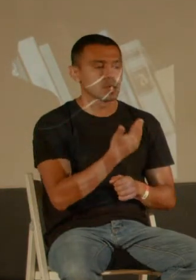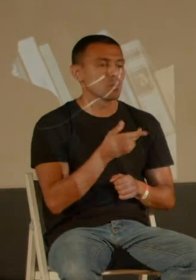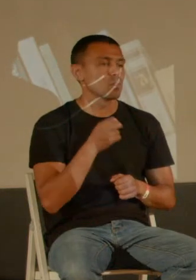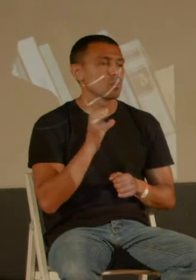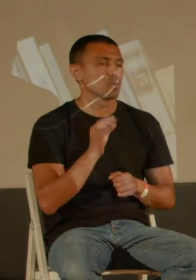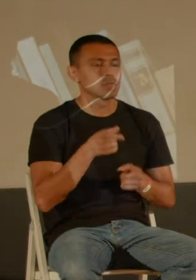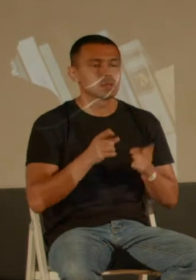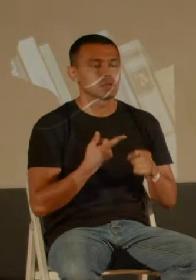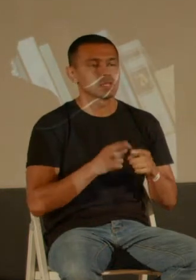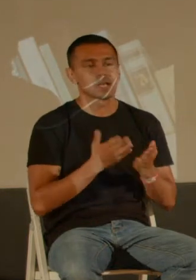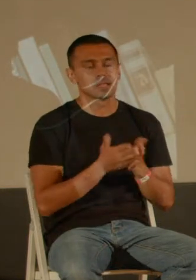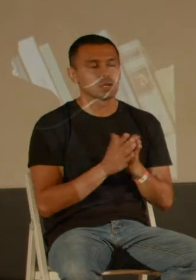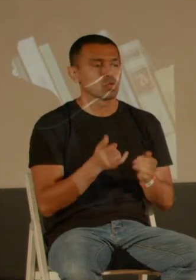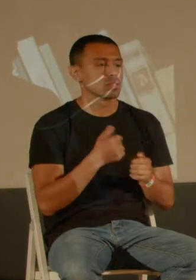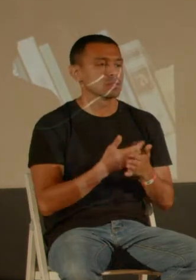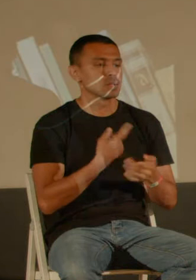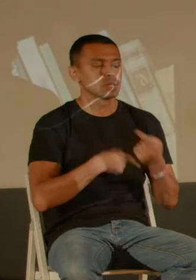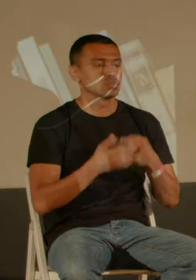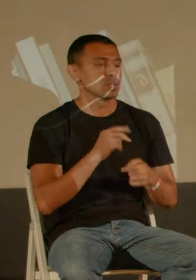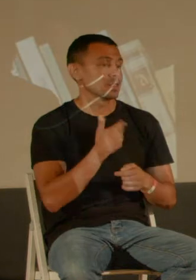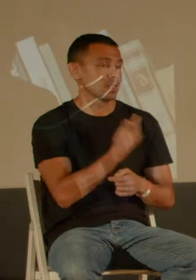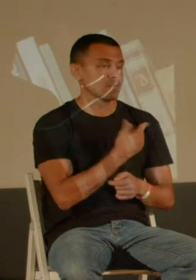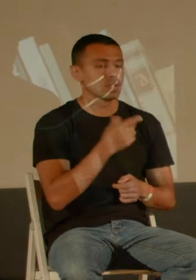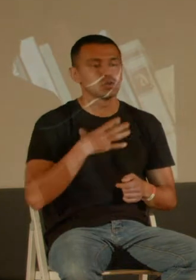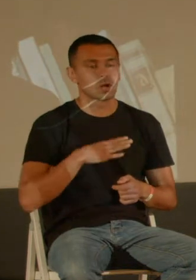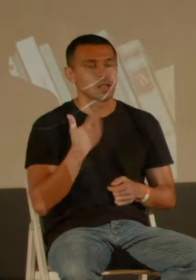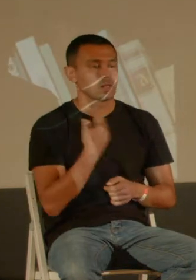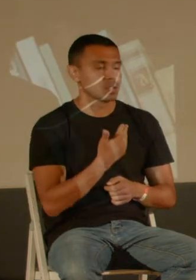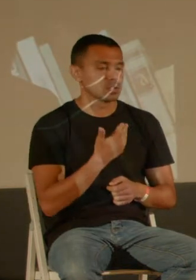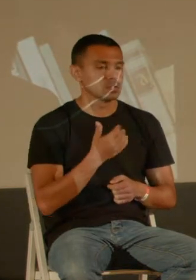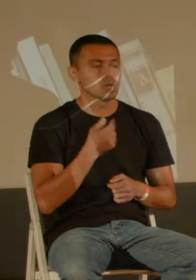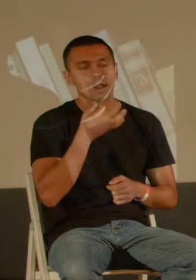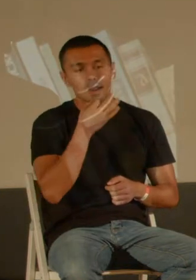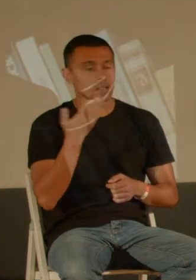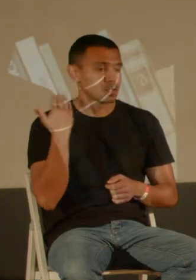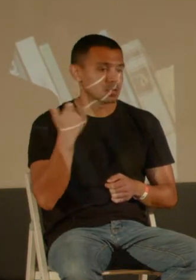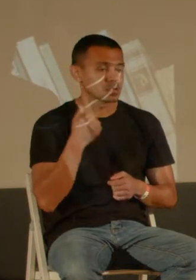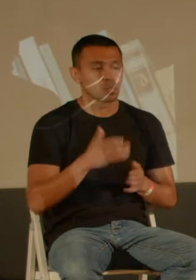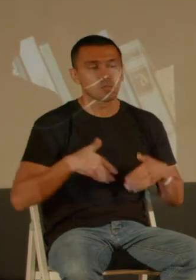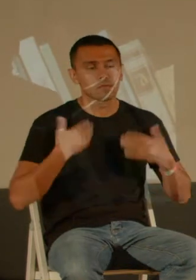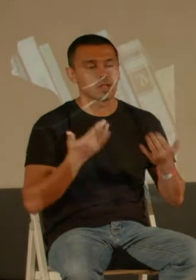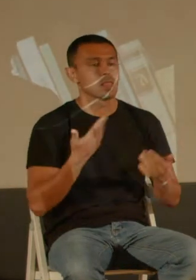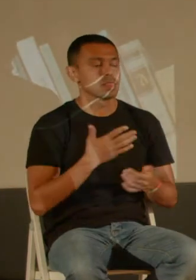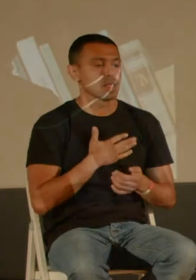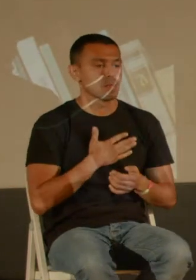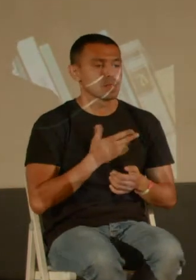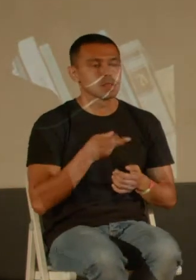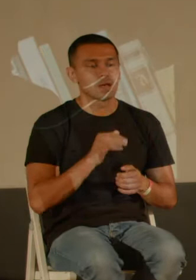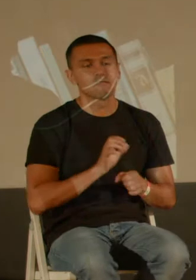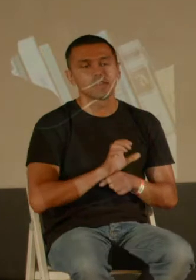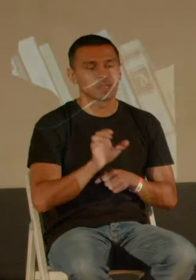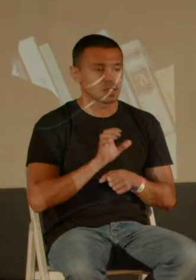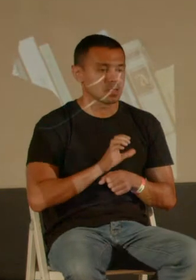бо насправді ця книжка до нас прийшла через Галину, вона читала її ще раніше і запропонувала нам її для